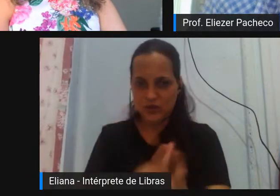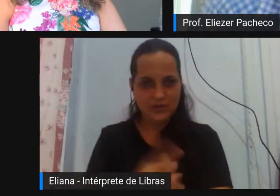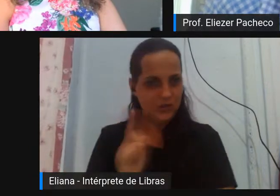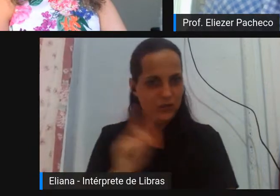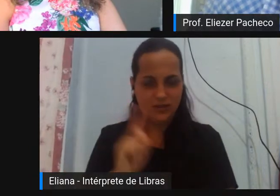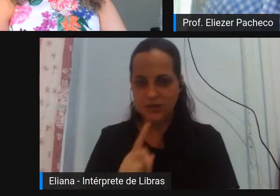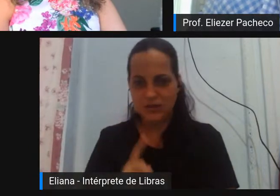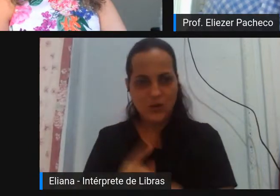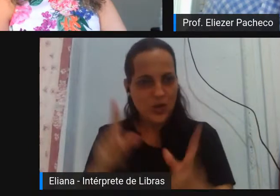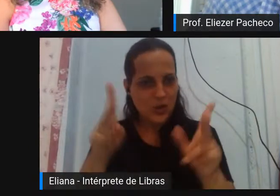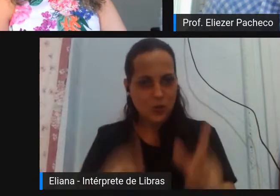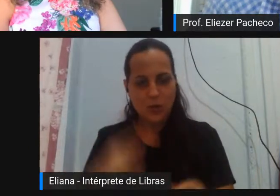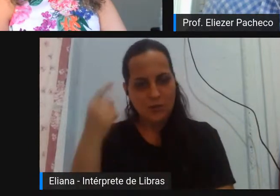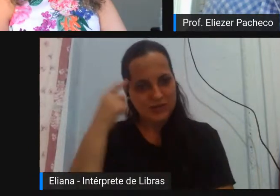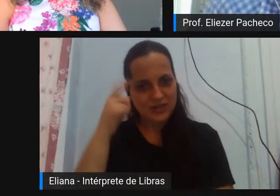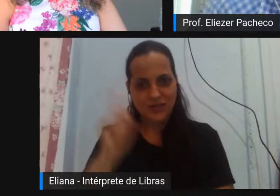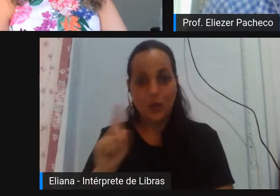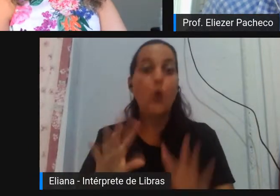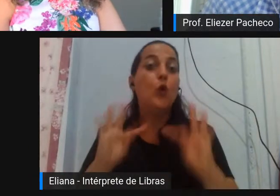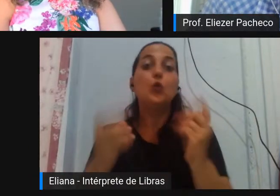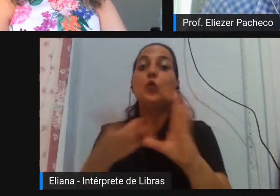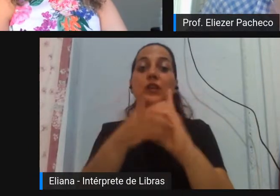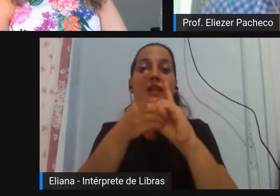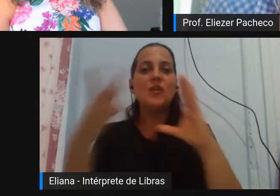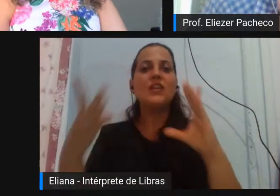processo extremamente democrático.